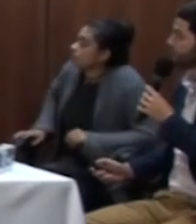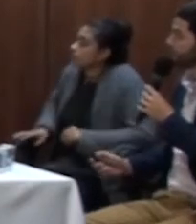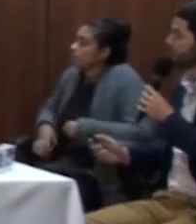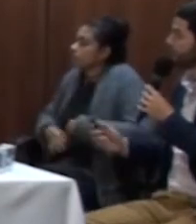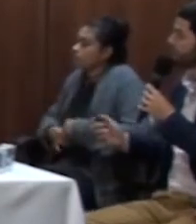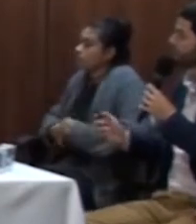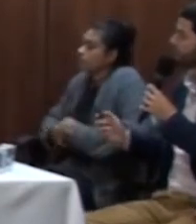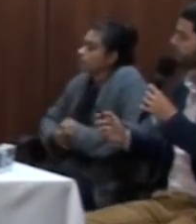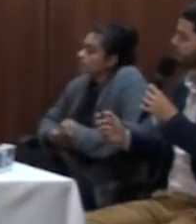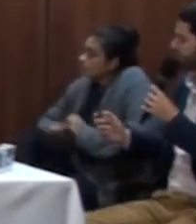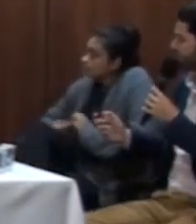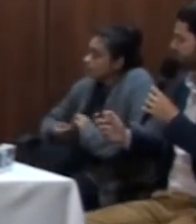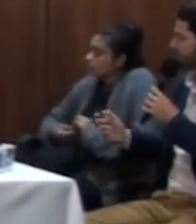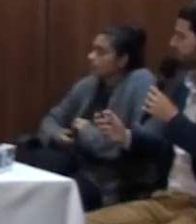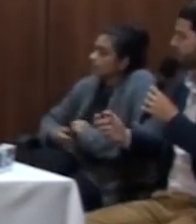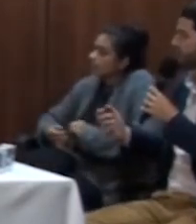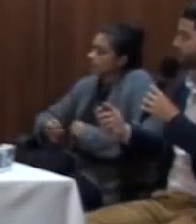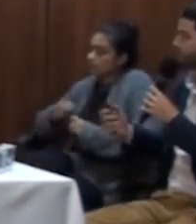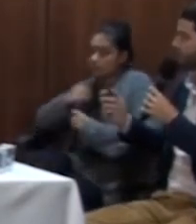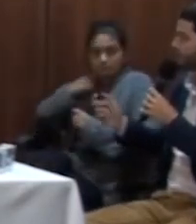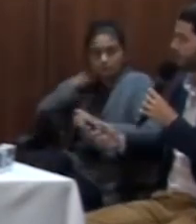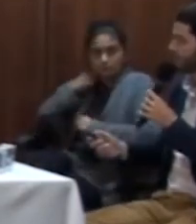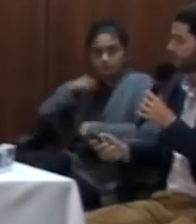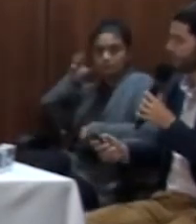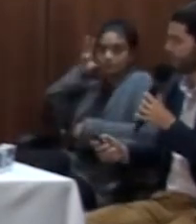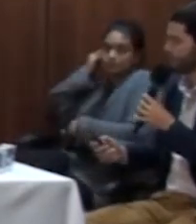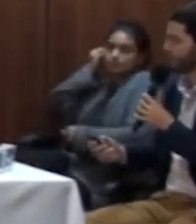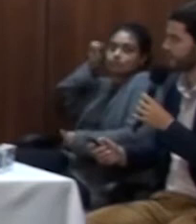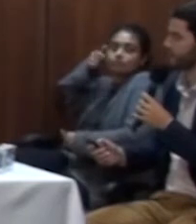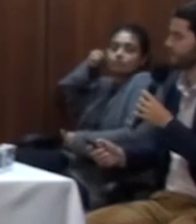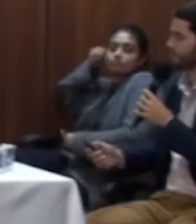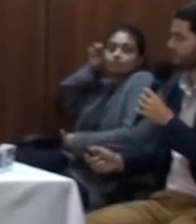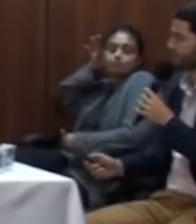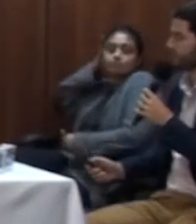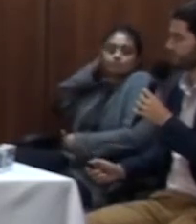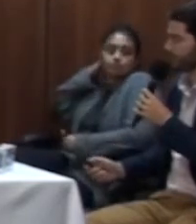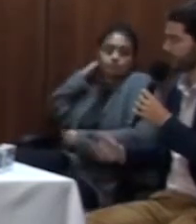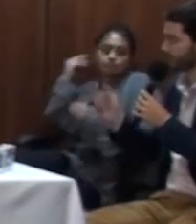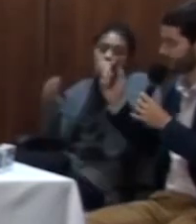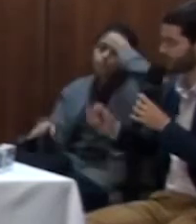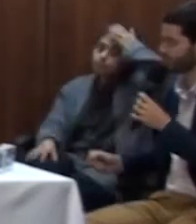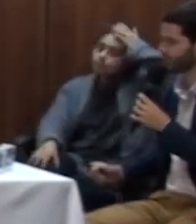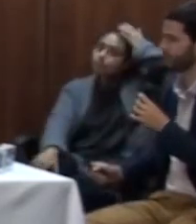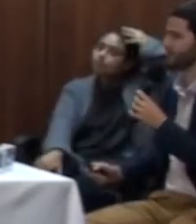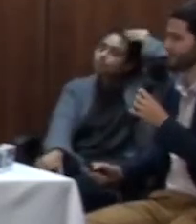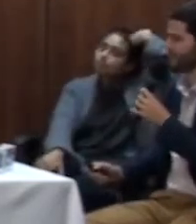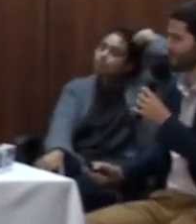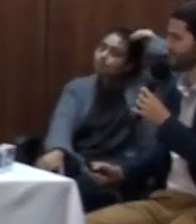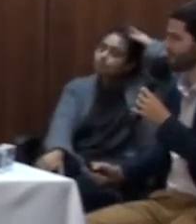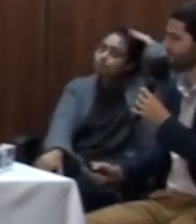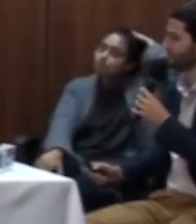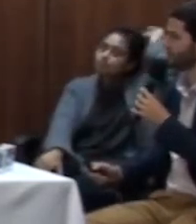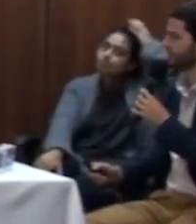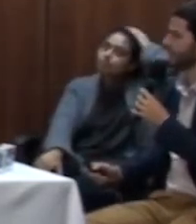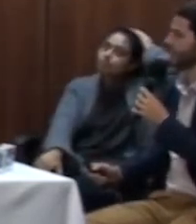Então, deixa eu ver se é isso. Antes de eu terminar aqui, é poder ouvir as intervenções de vocês, porque é para isso que, de novo, foi feita a